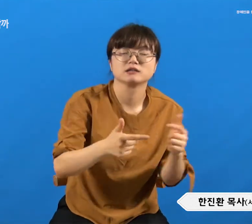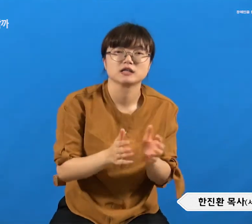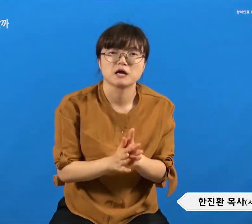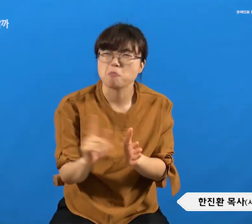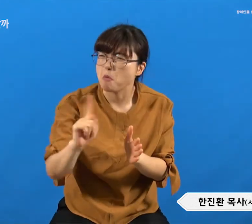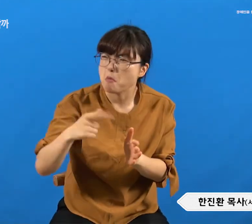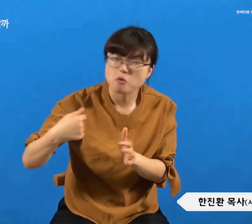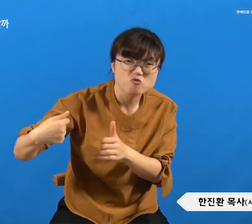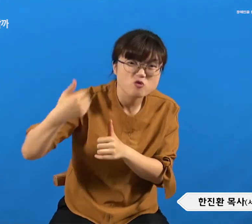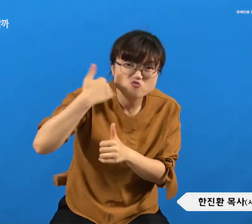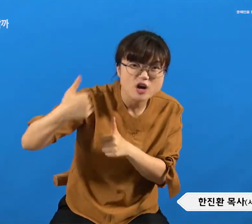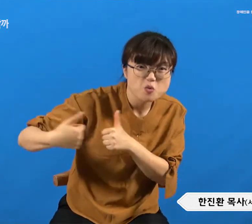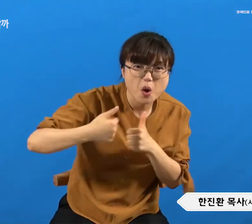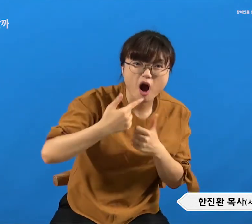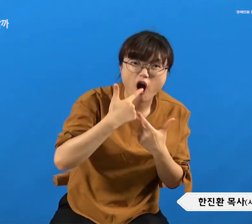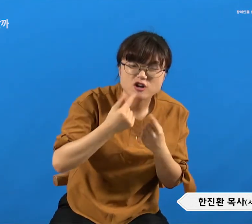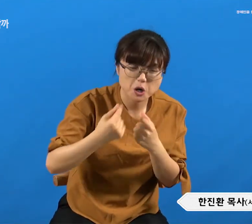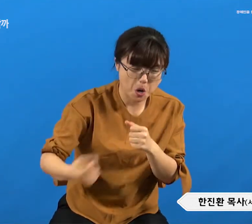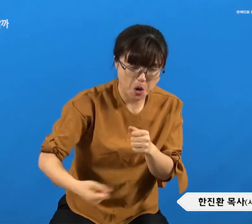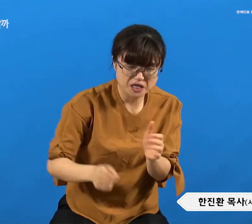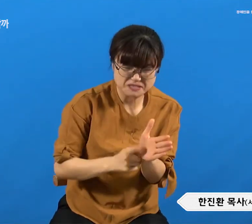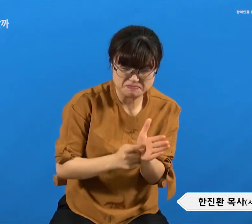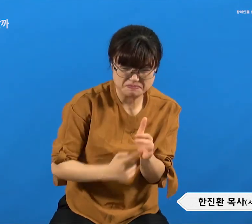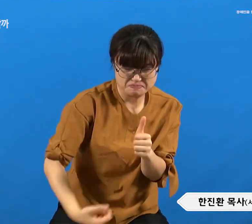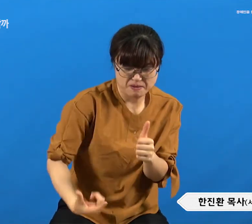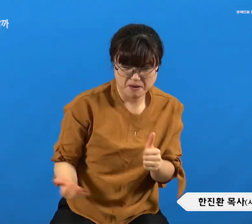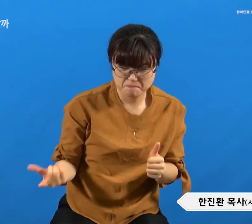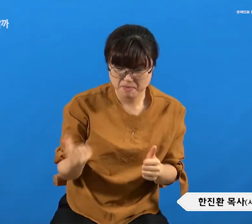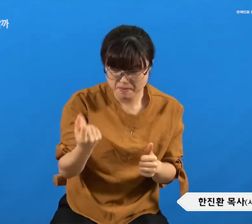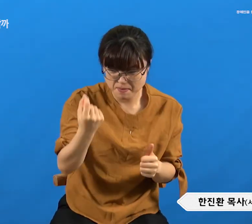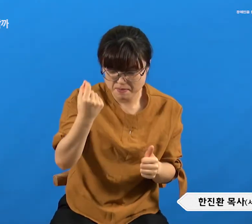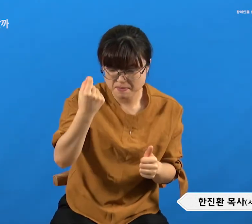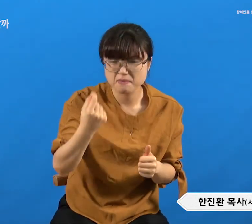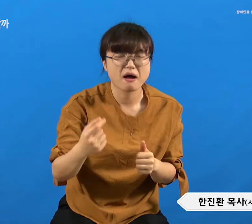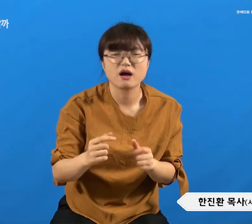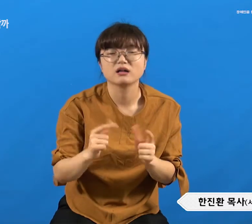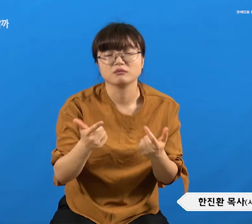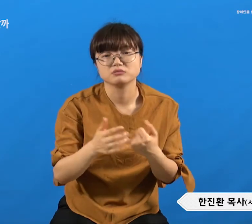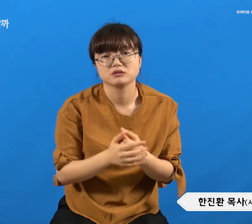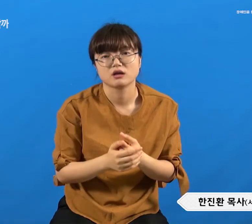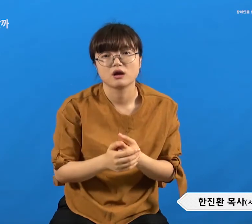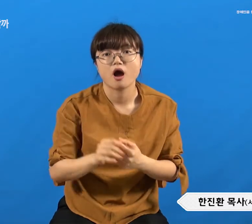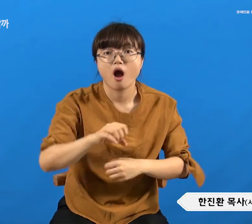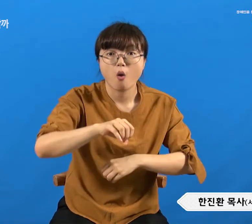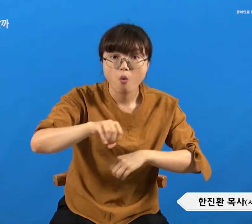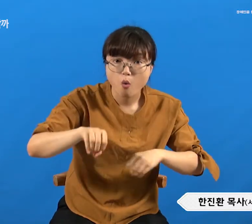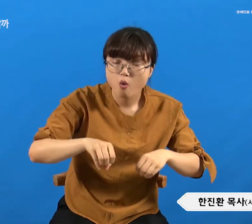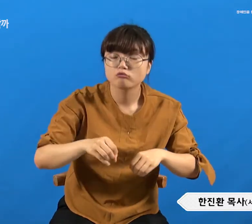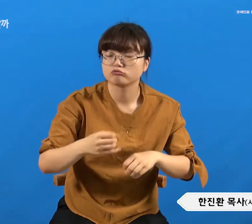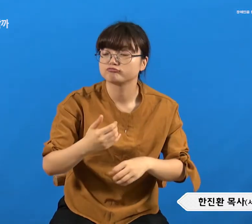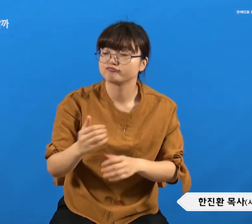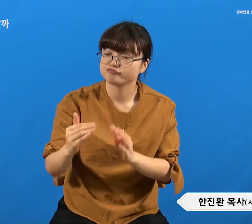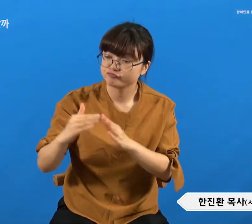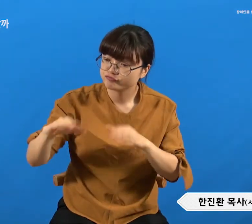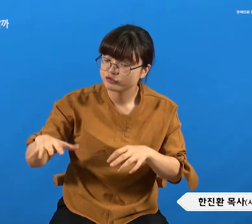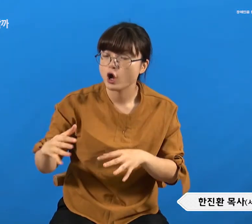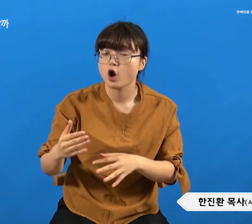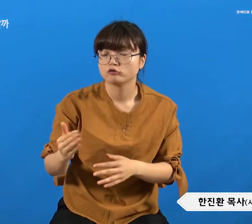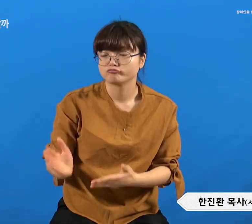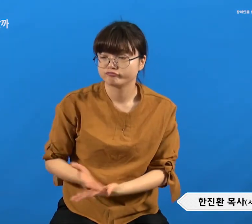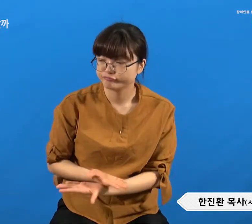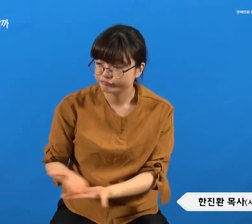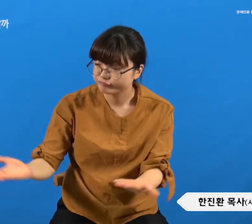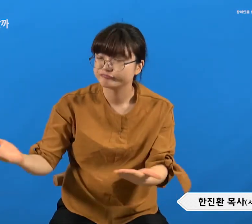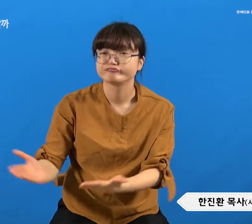그냥 쫓기듯이 그렇게 추수를 하는 사람은 없습니다. 도리어 이웃에게 푸짐하게